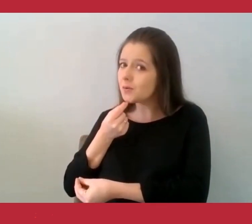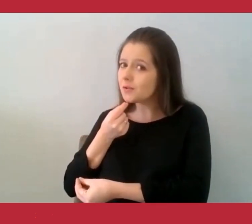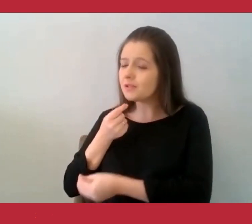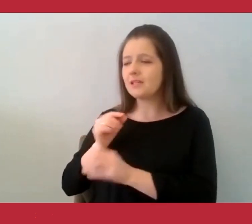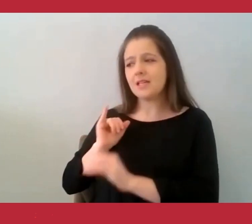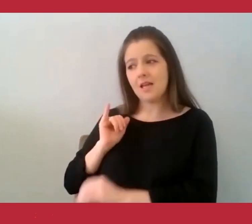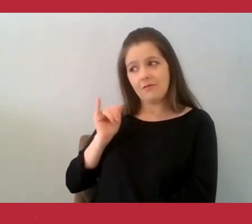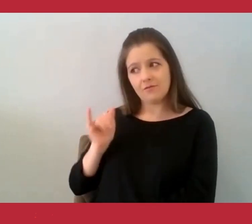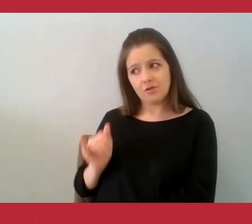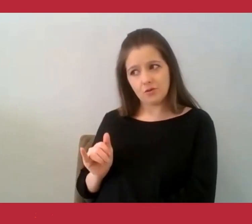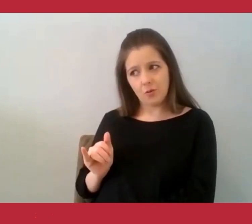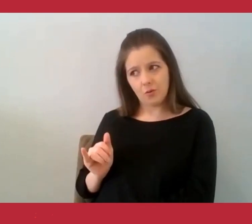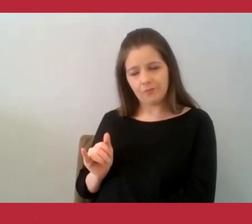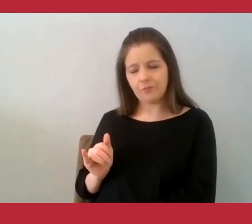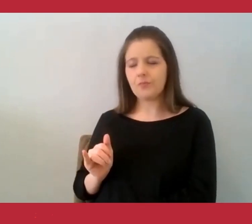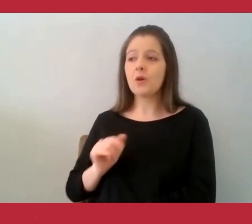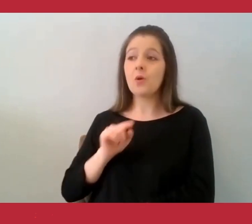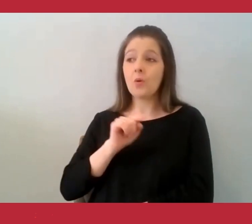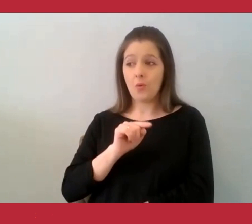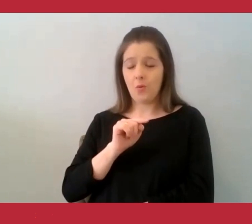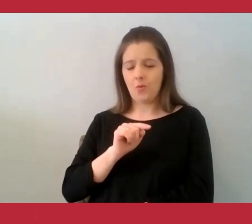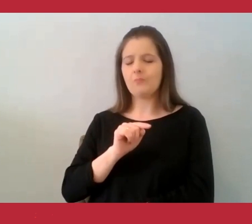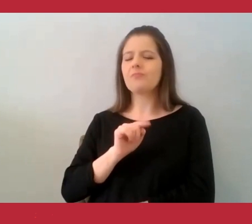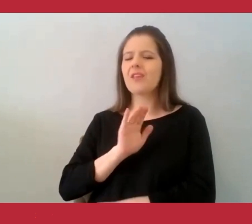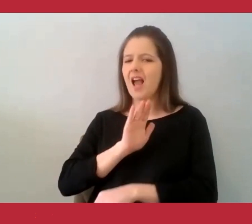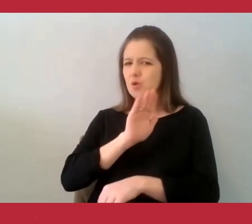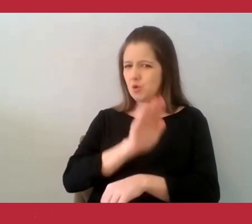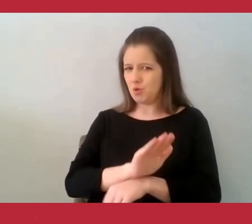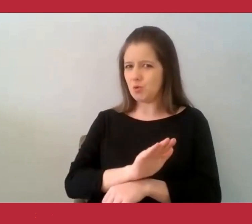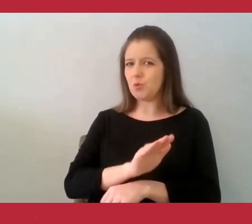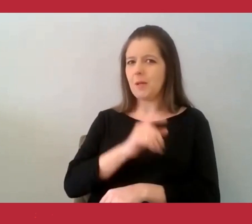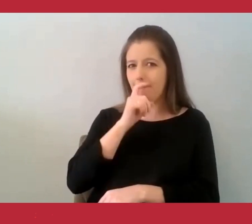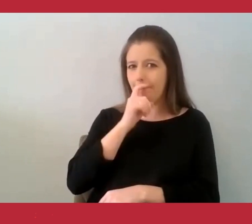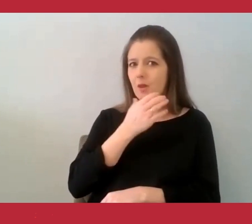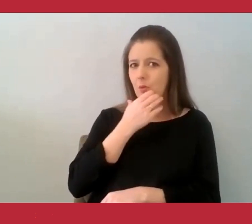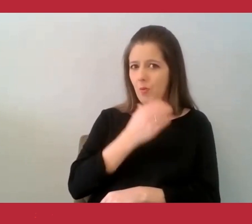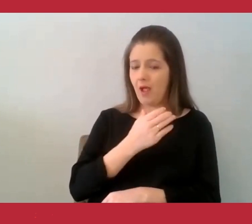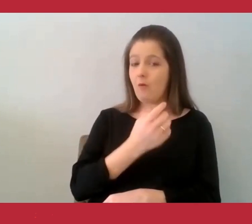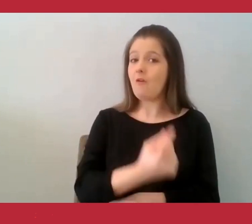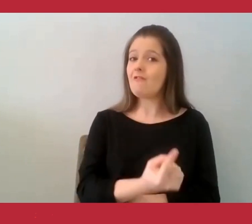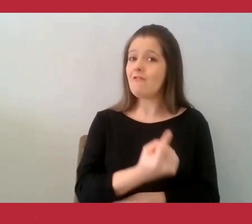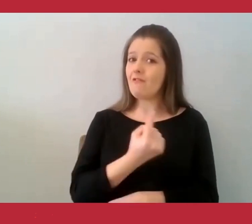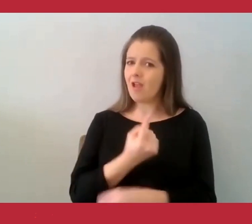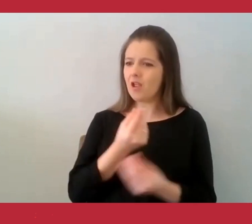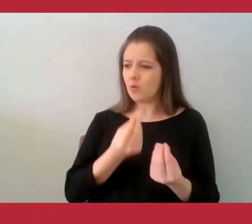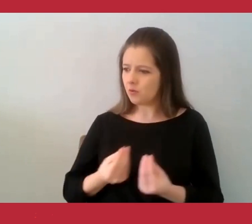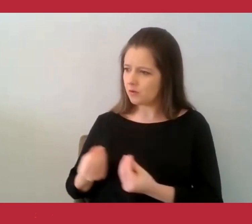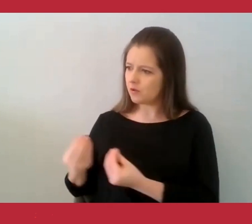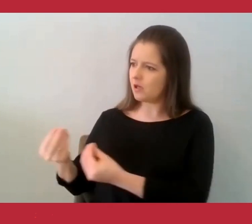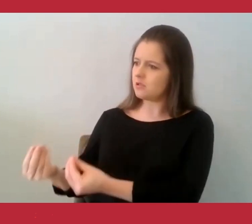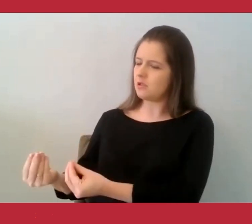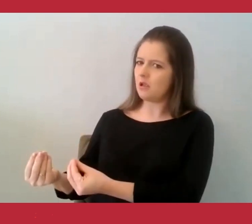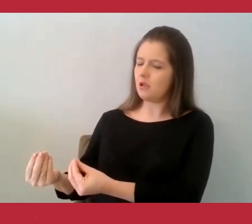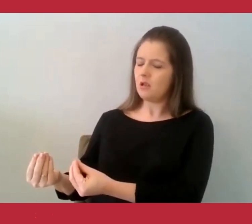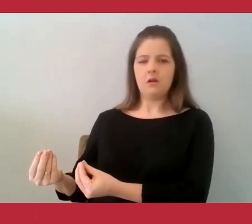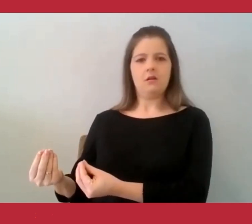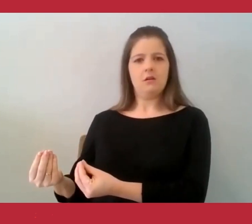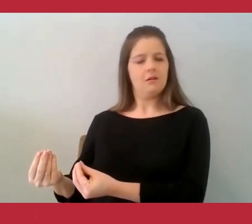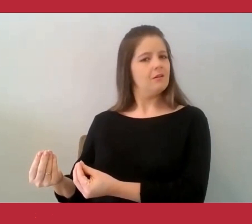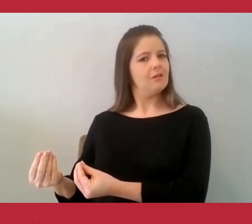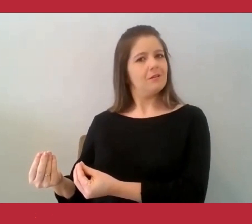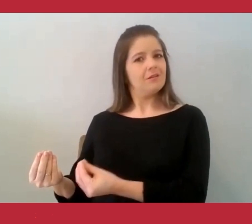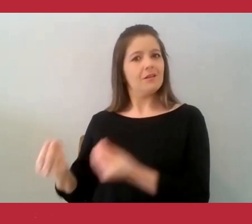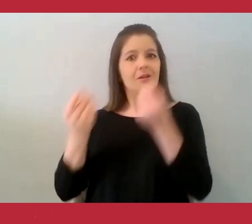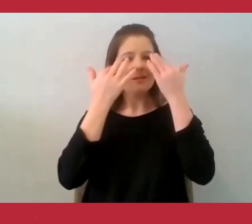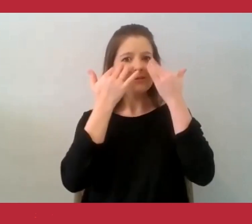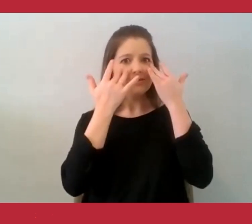Joãozinho, os ajudantes do Papai Noel deixaram esse presente para você. Nesse momento, os